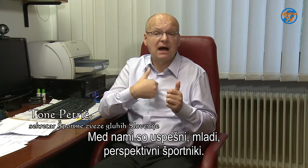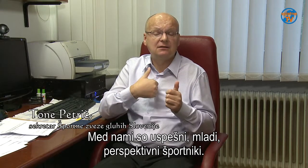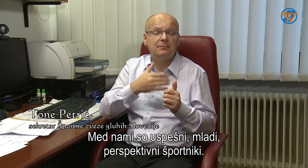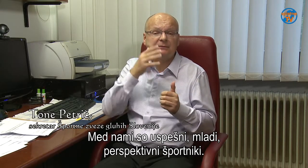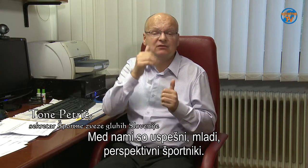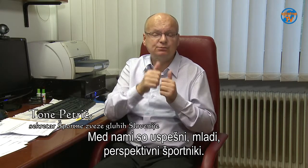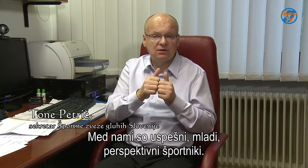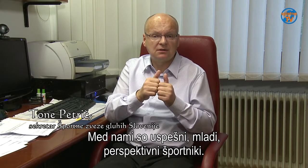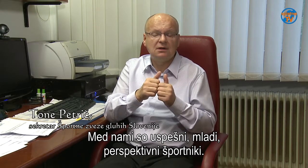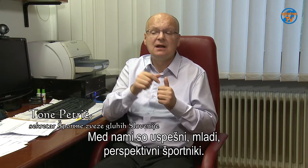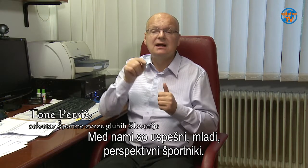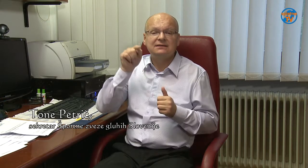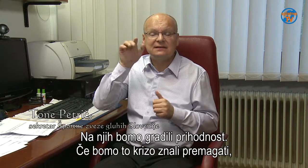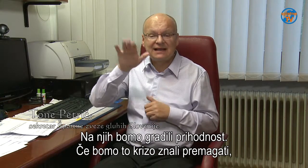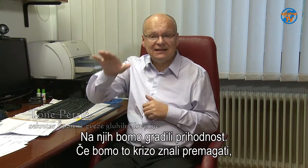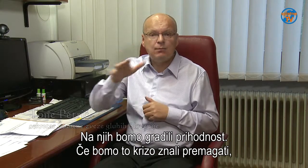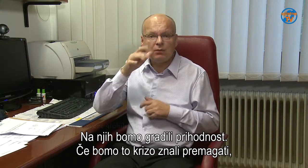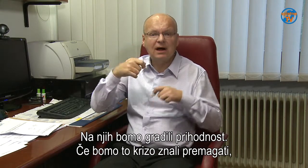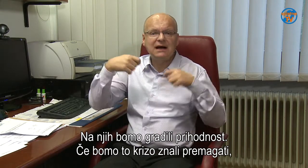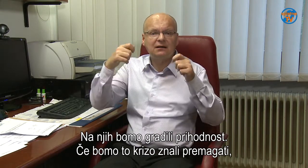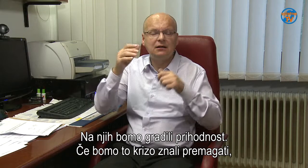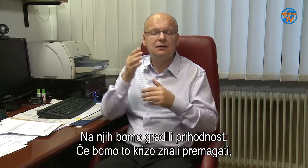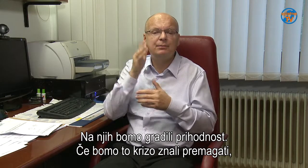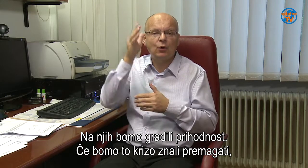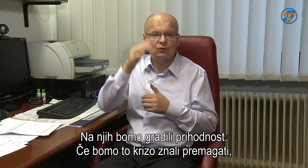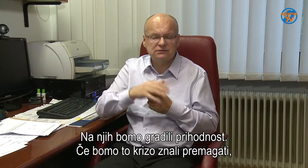mladi, napredni polniki, na njih bomo hkrati schopnost.